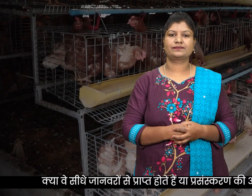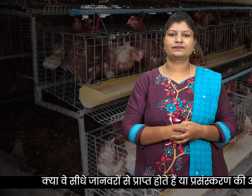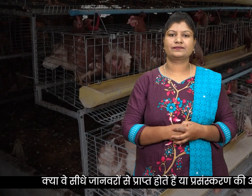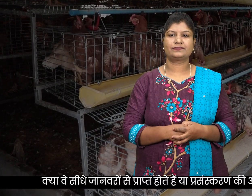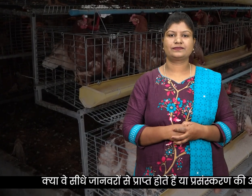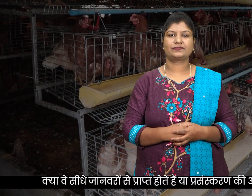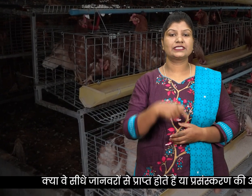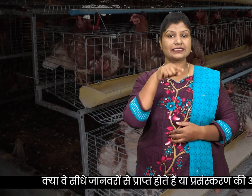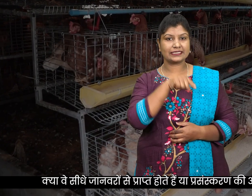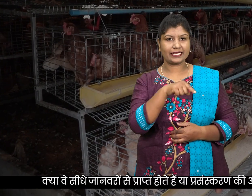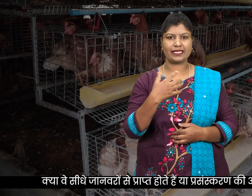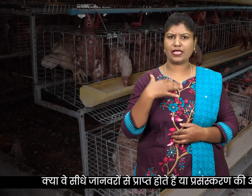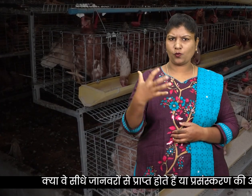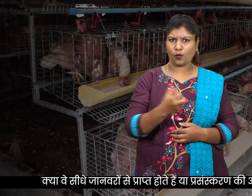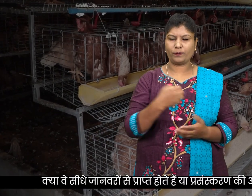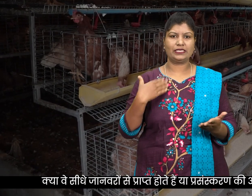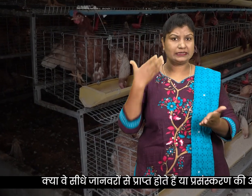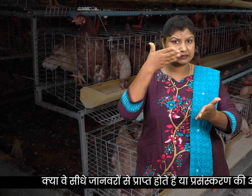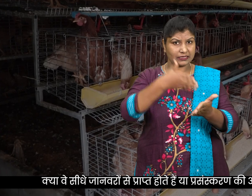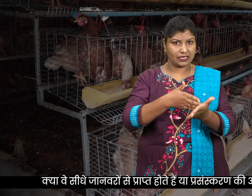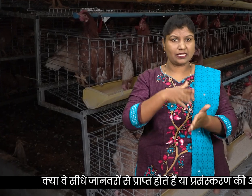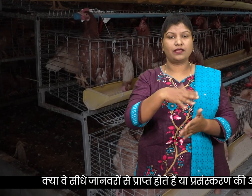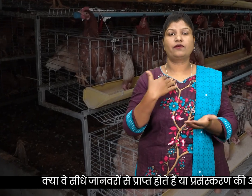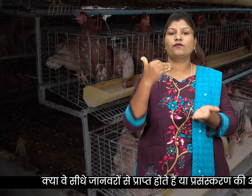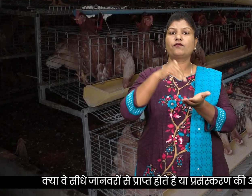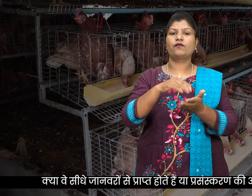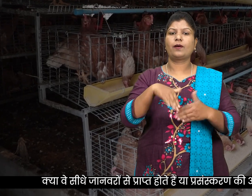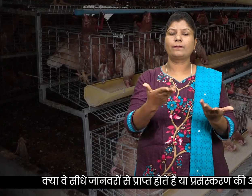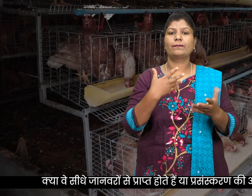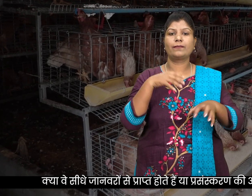क्या वे सीधे जानवरों से प्राप्त होते हैं या प्रसंस्करण का आवश्यकता होती है?